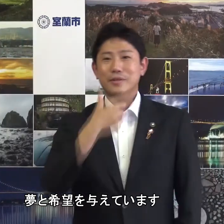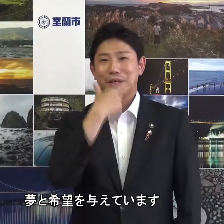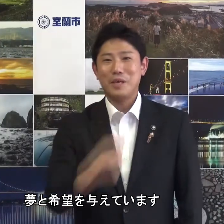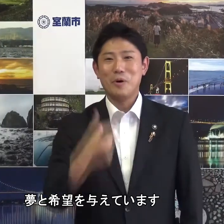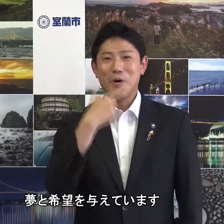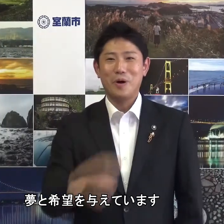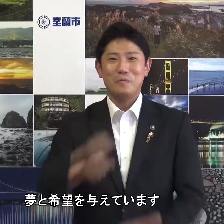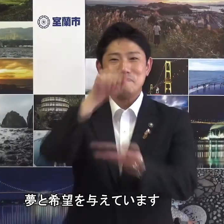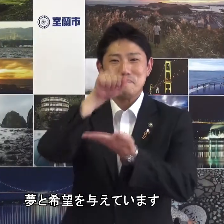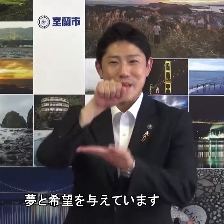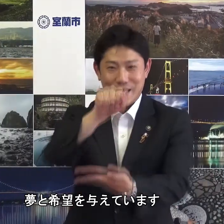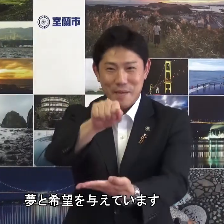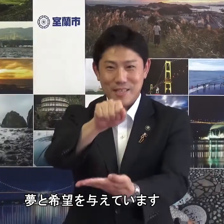希望を与えます。